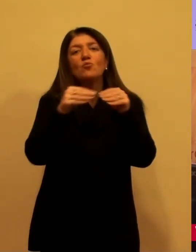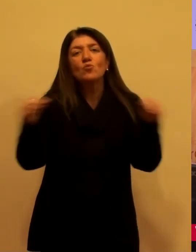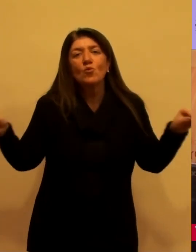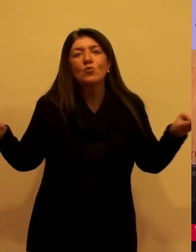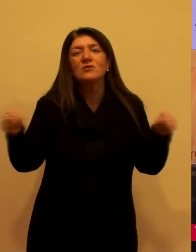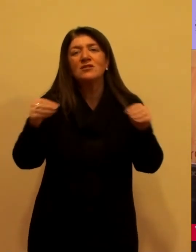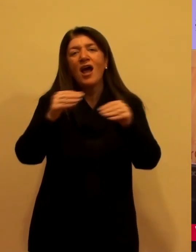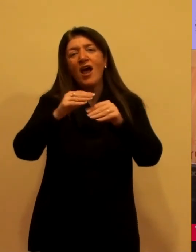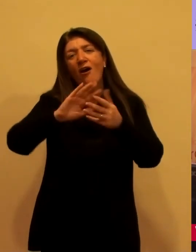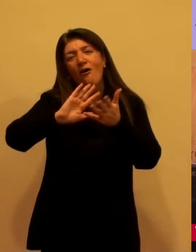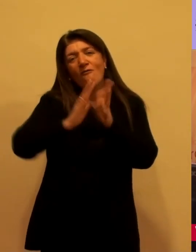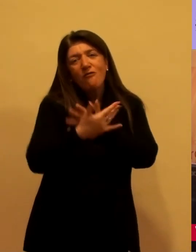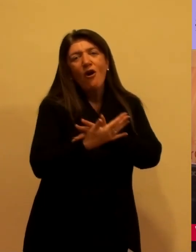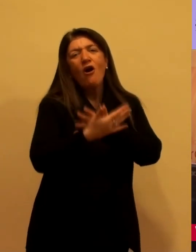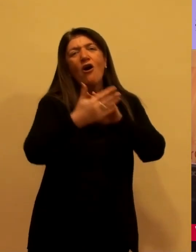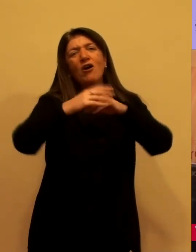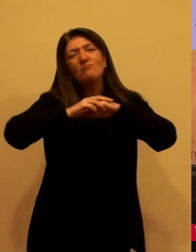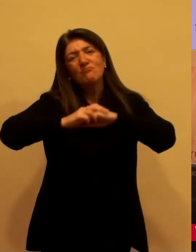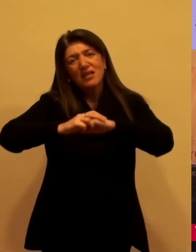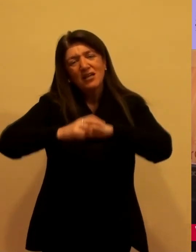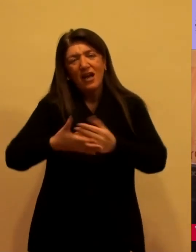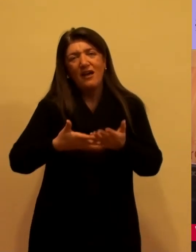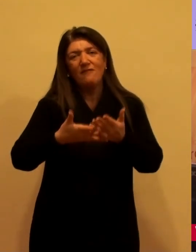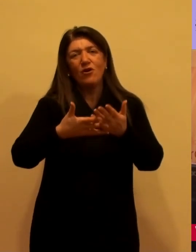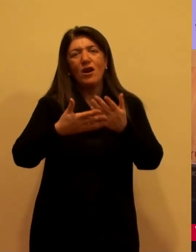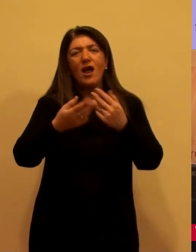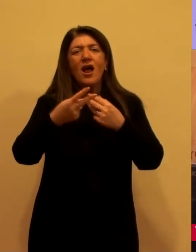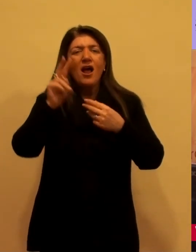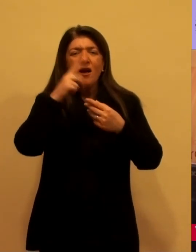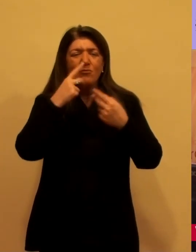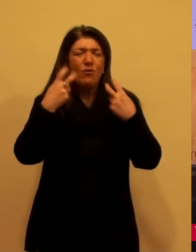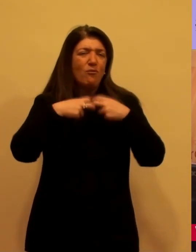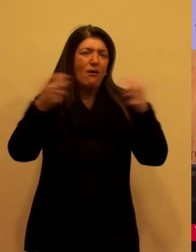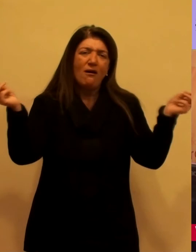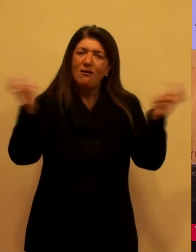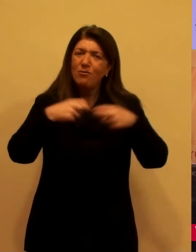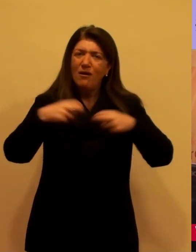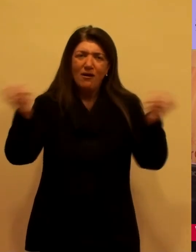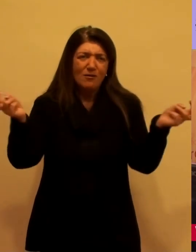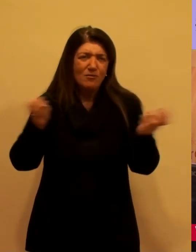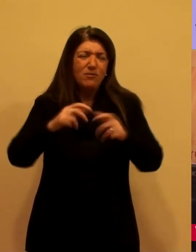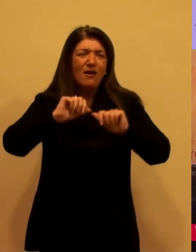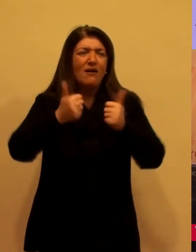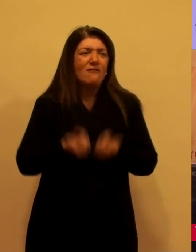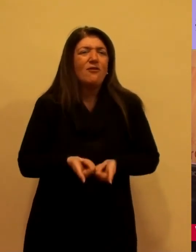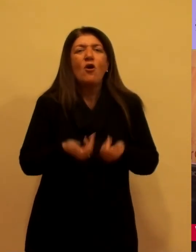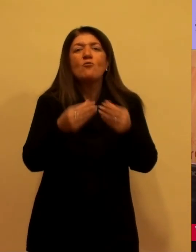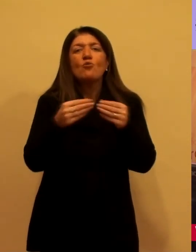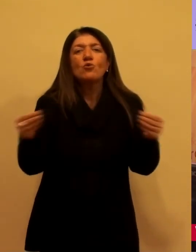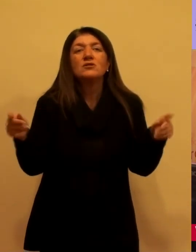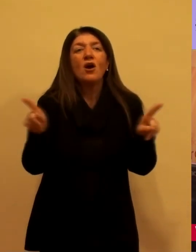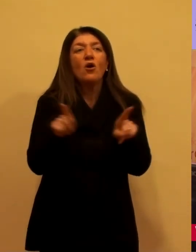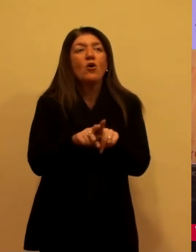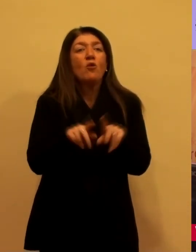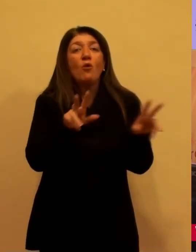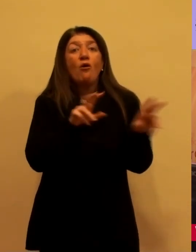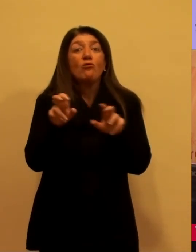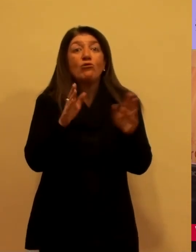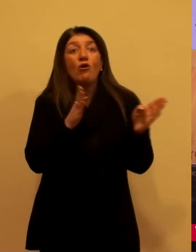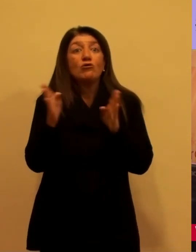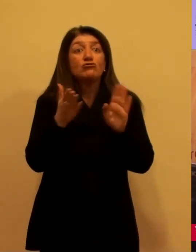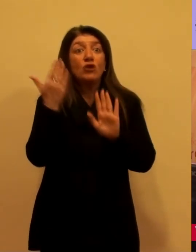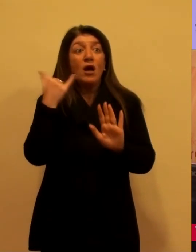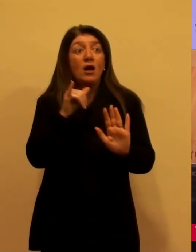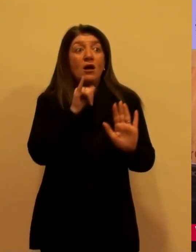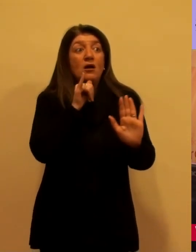tutti, superando questa dimensione che è ottocentesca, no? Del museo come scrigno delle meraviglie, dove bisogna sempre avere